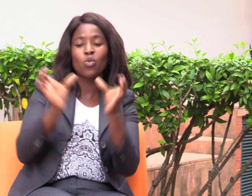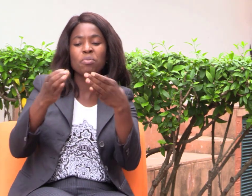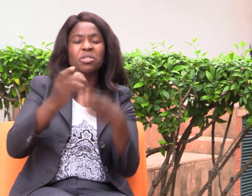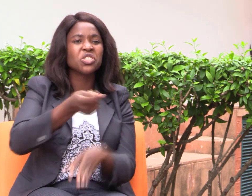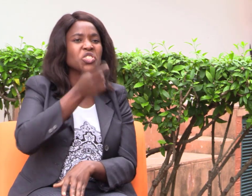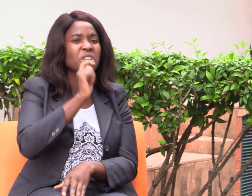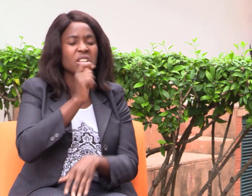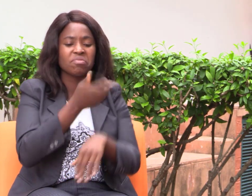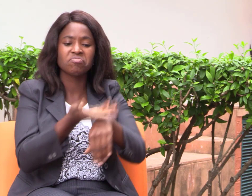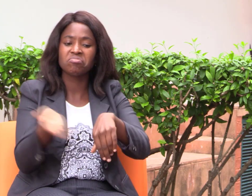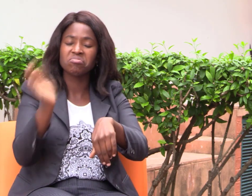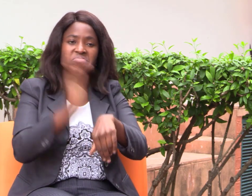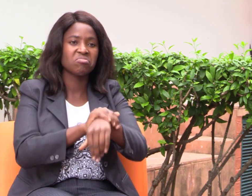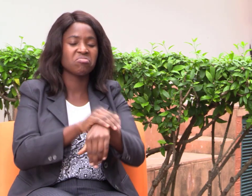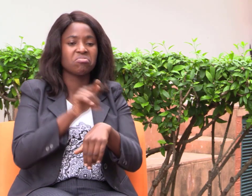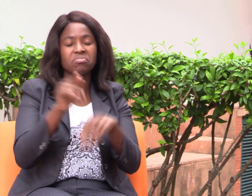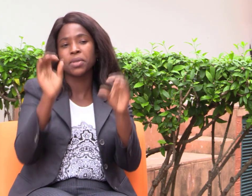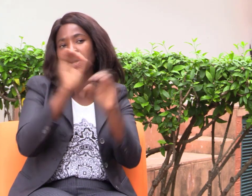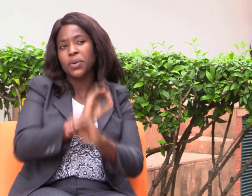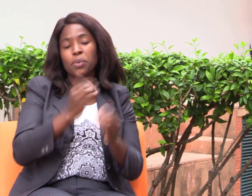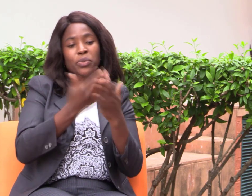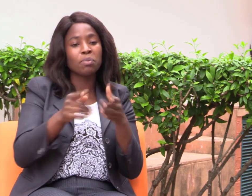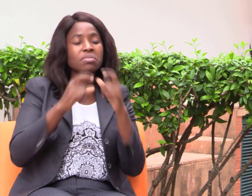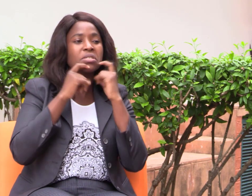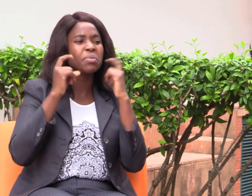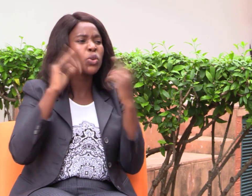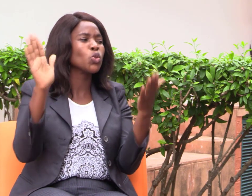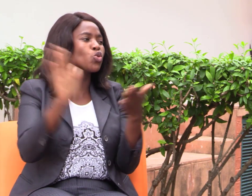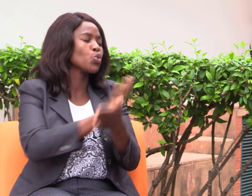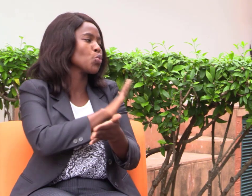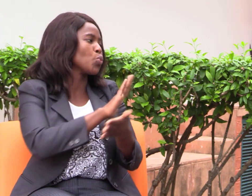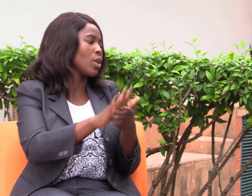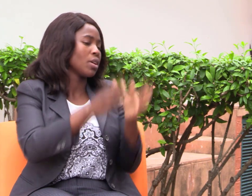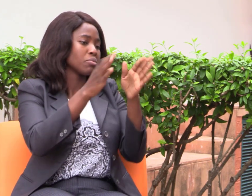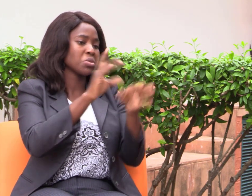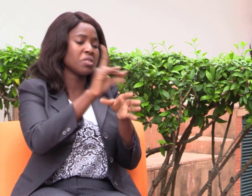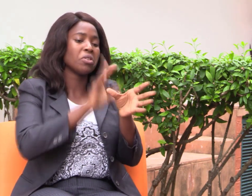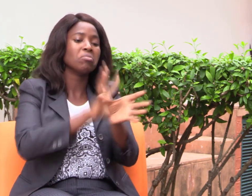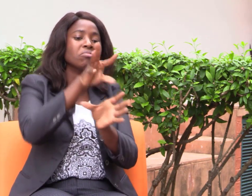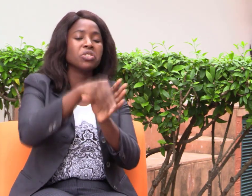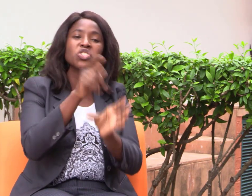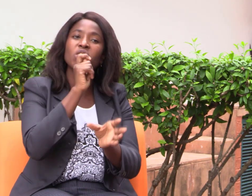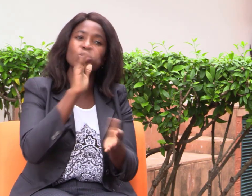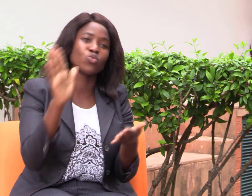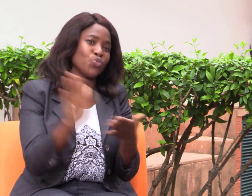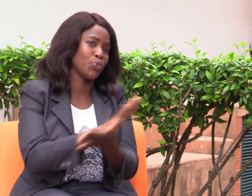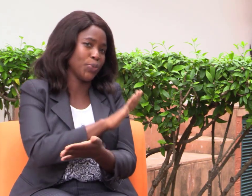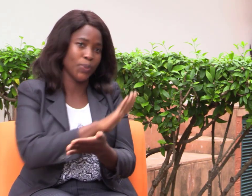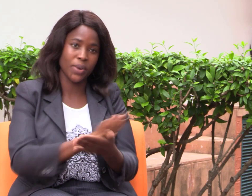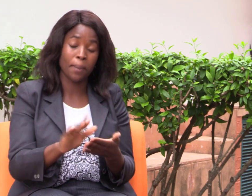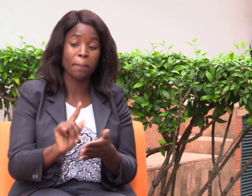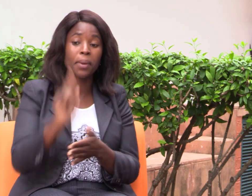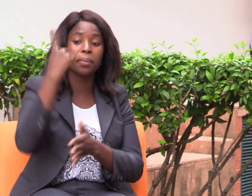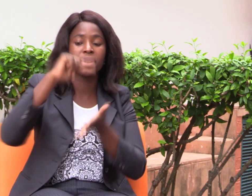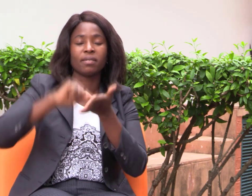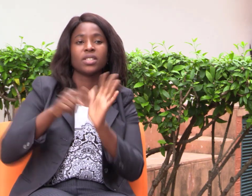numa formação e era uma formação de jornalismo, mas que não tinha nenhum conhecimento, eu nunca tinha ouvido